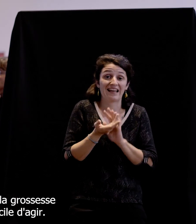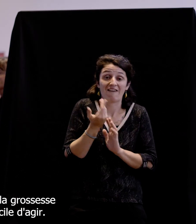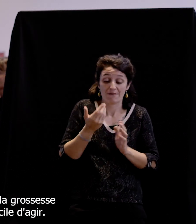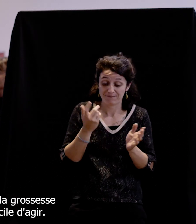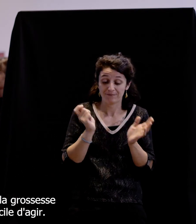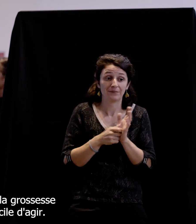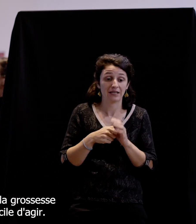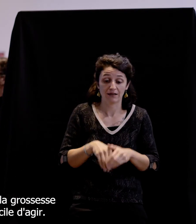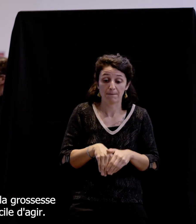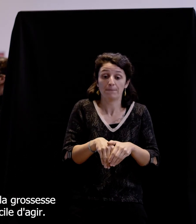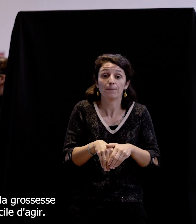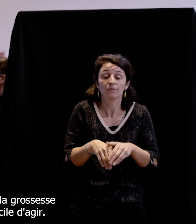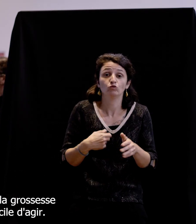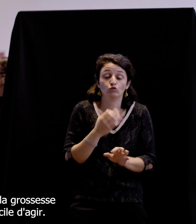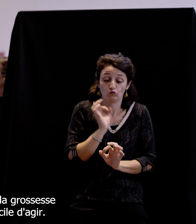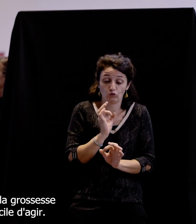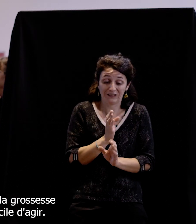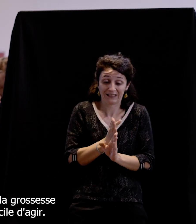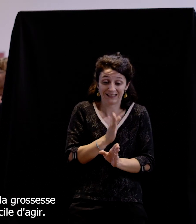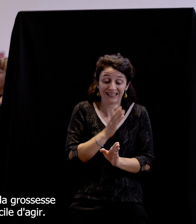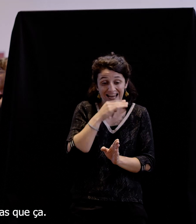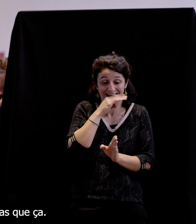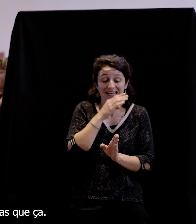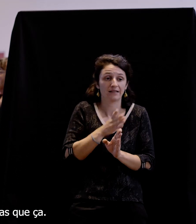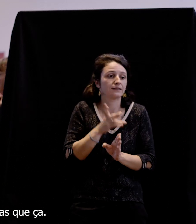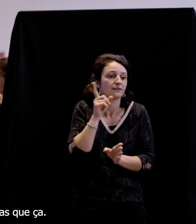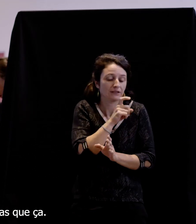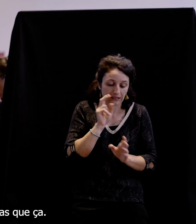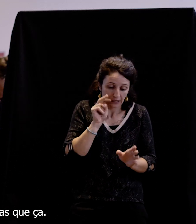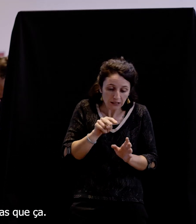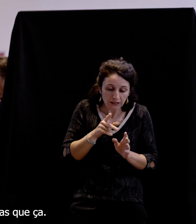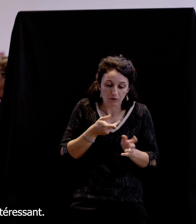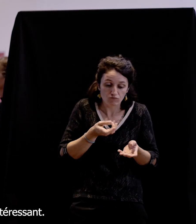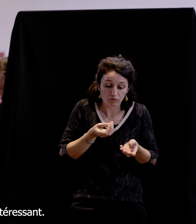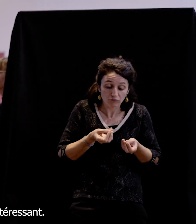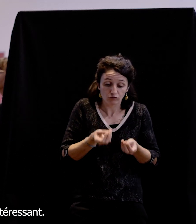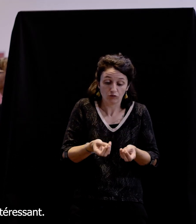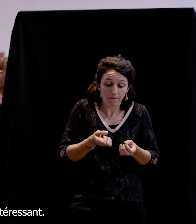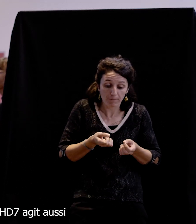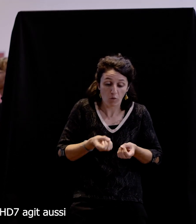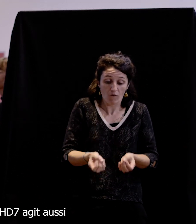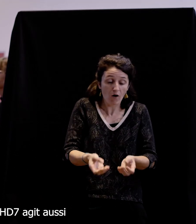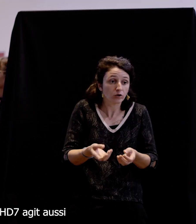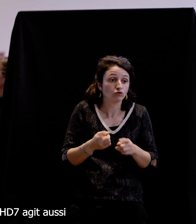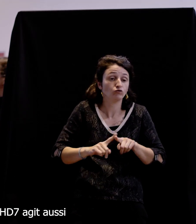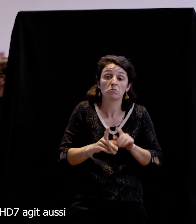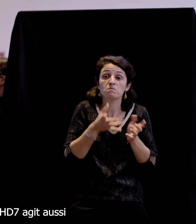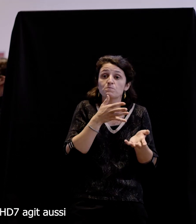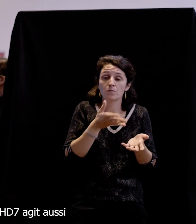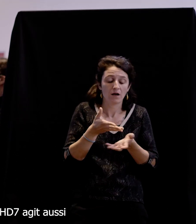grossesse que c'est difficile d'y agir. Mais il n'y a pas que ça. Et ça, c'est intéressant, c'est-à-dire